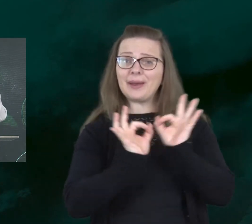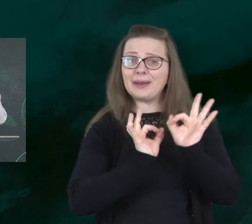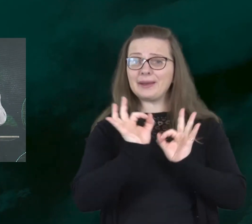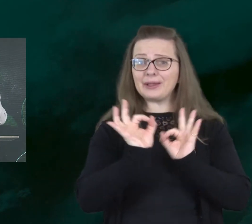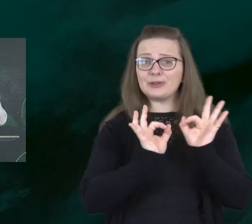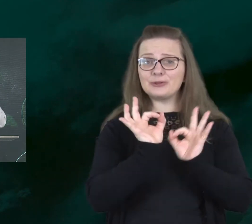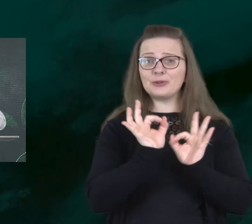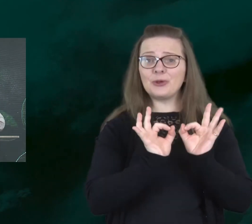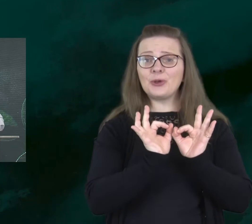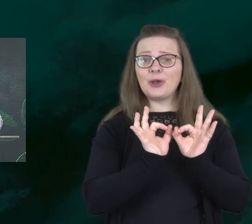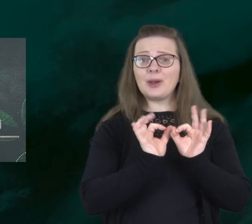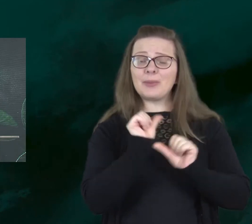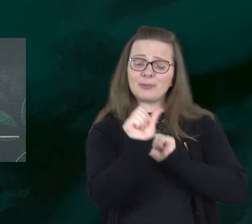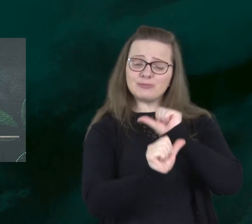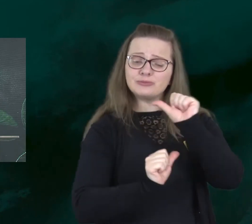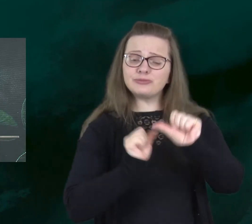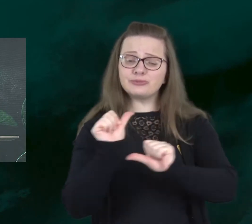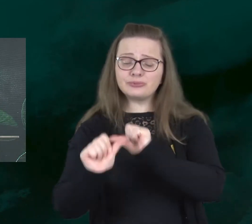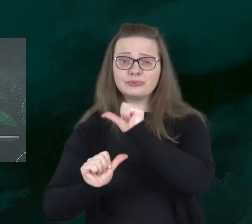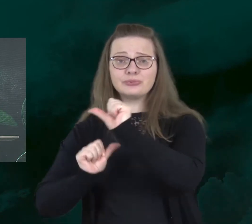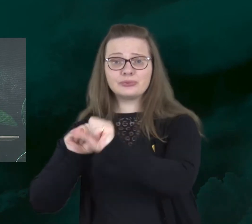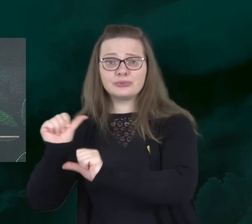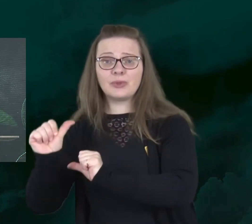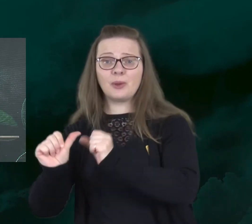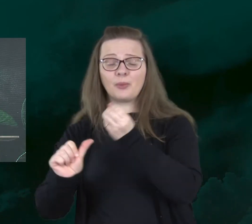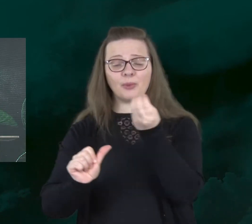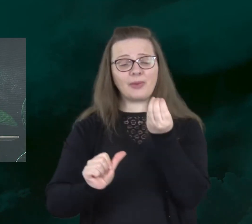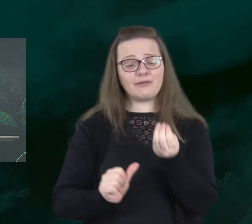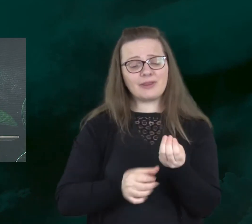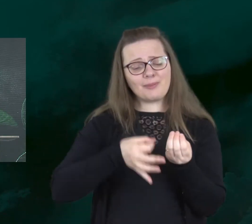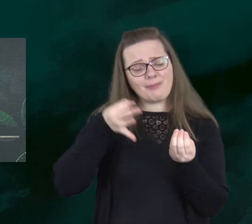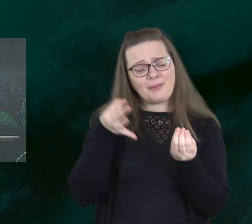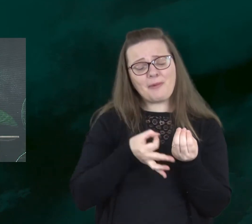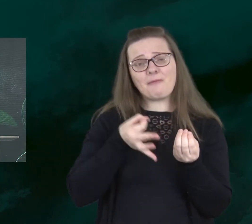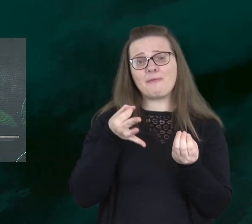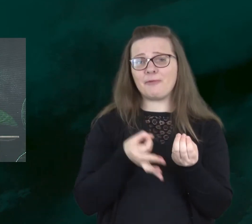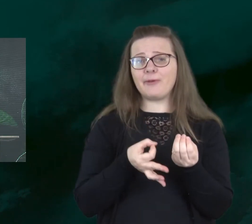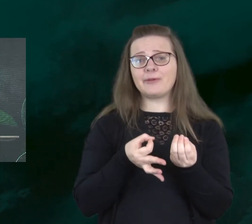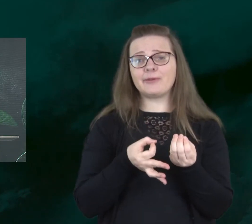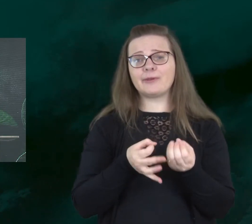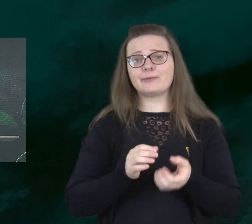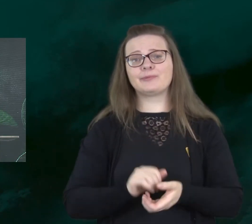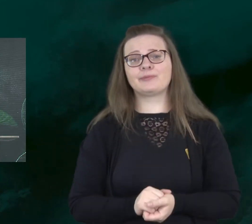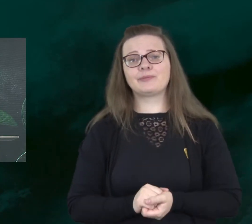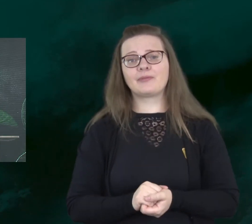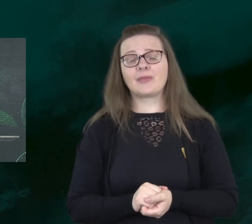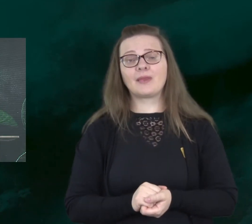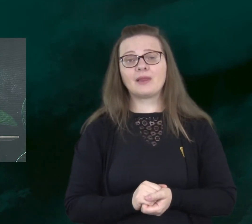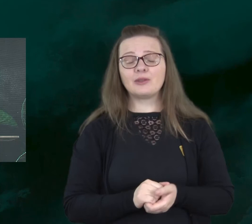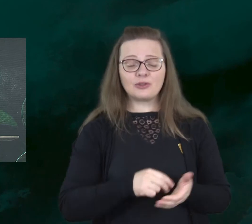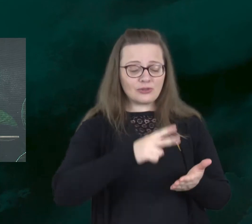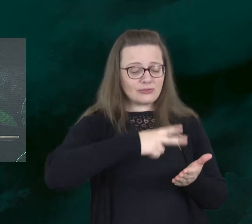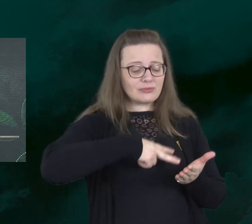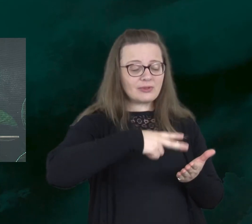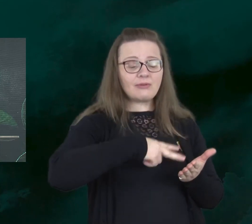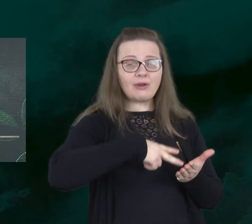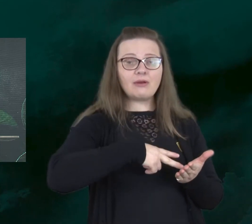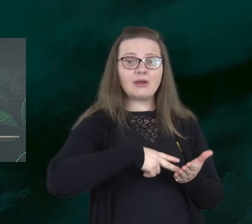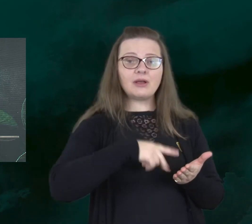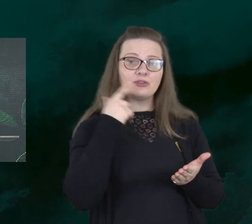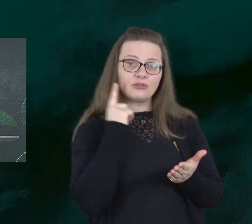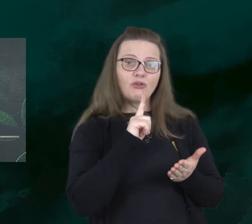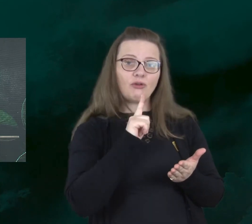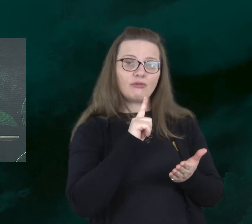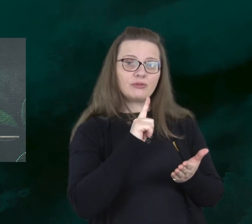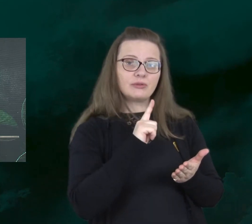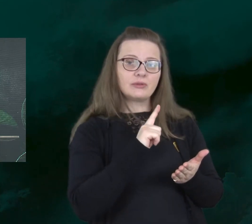o seu reino e a glória. 2 Coríntios 11, onde nós lemos agora há pouco, vamos de novo para 2